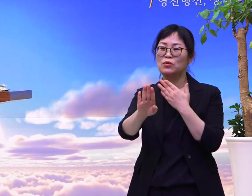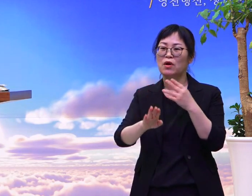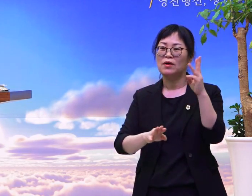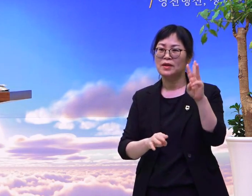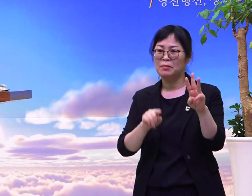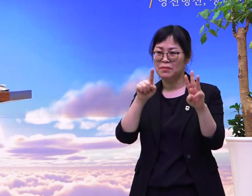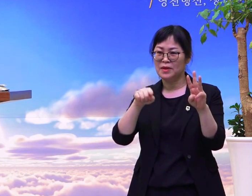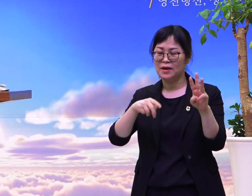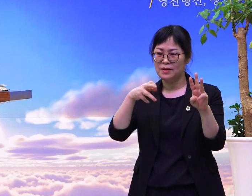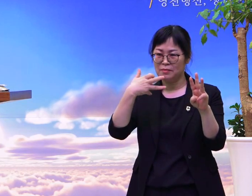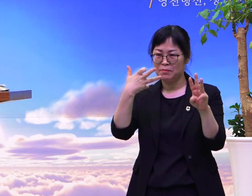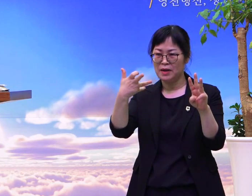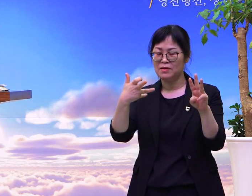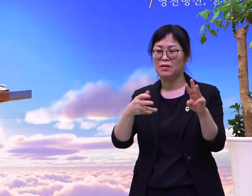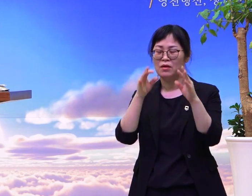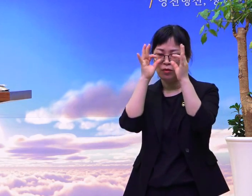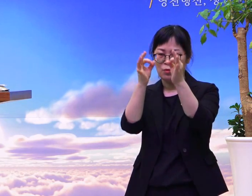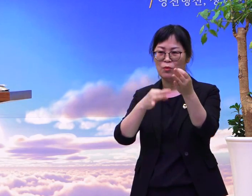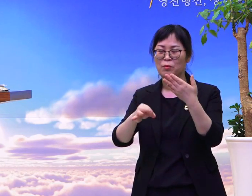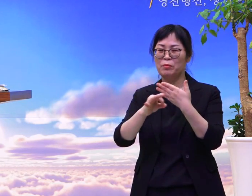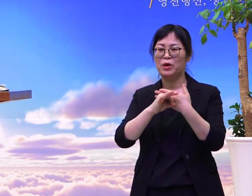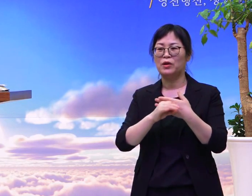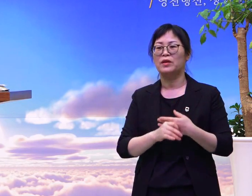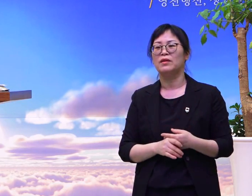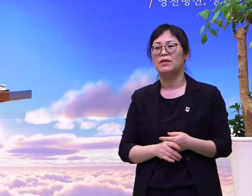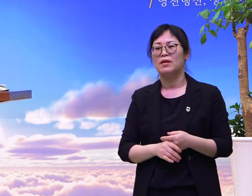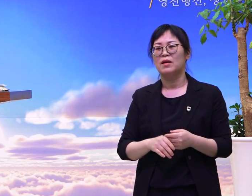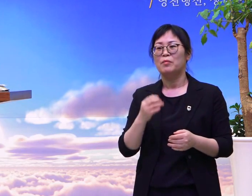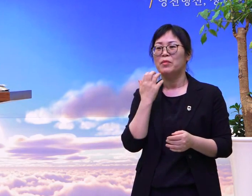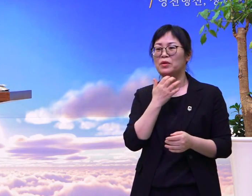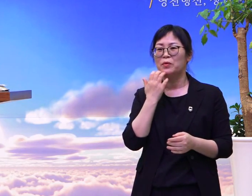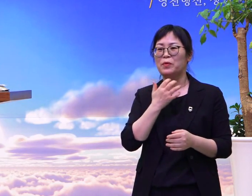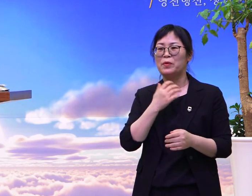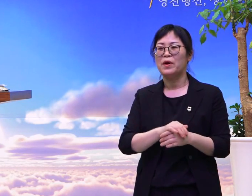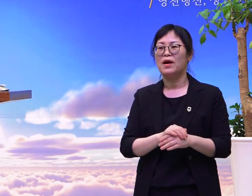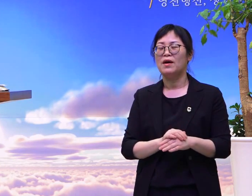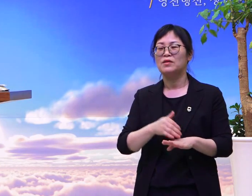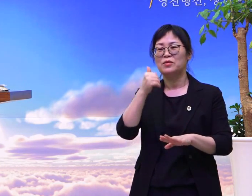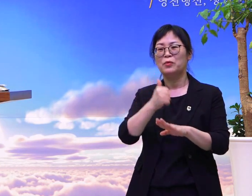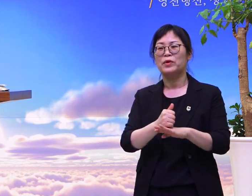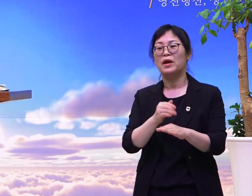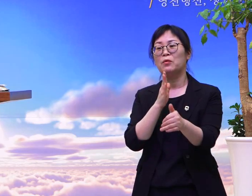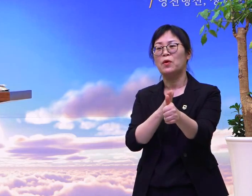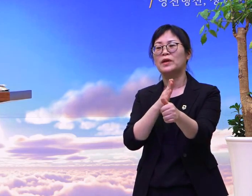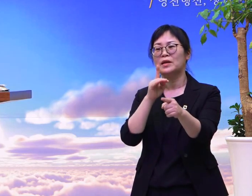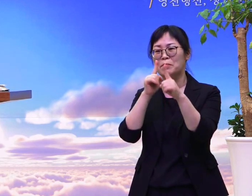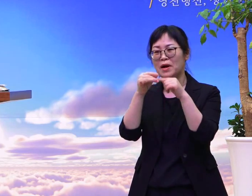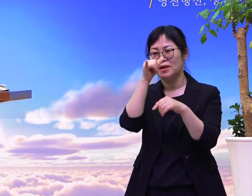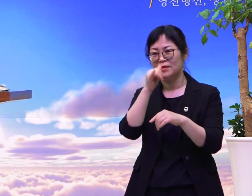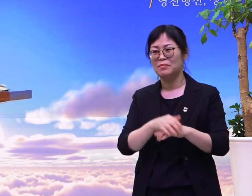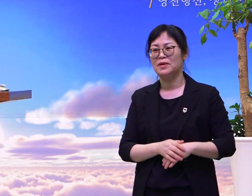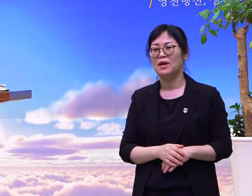18절, 맨 마지막 절에 보면 베드로가 최후의 그런 권면을 남겼습니다. 어떤